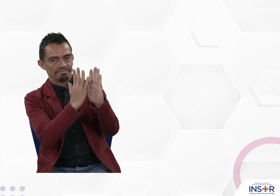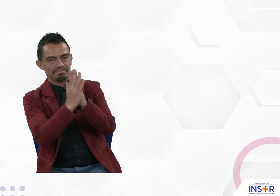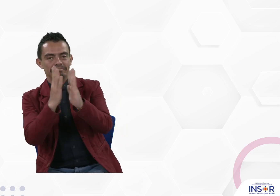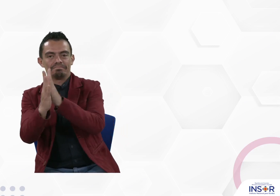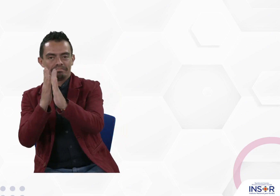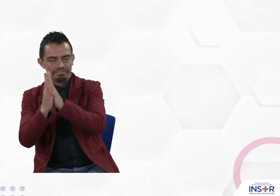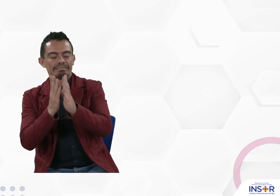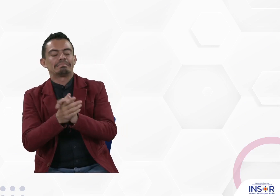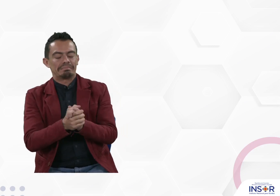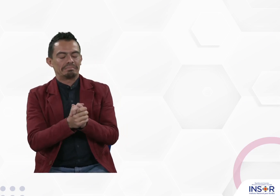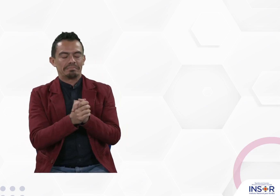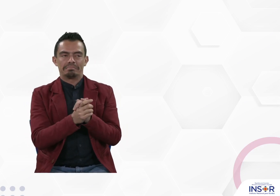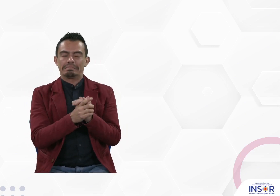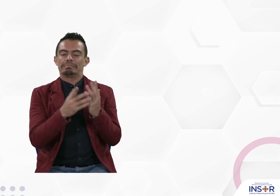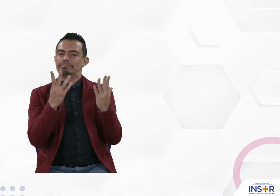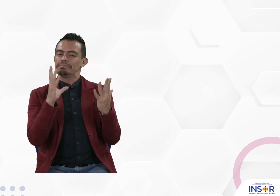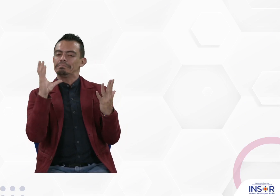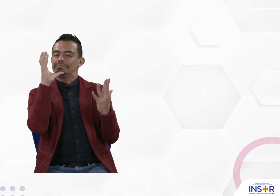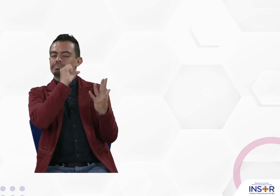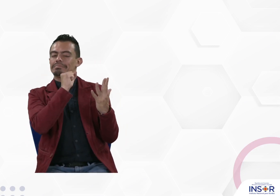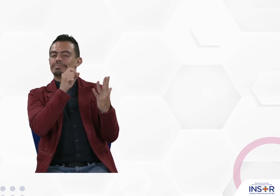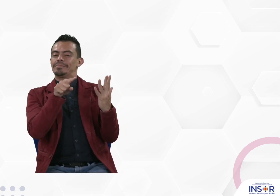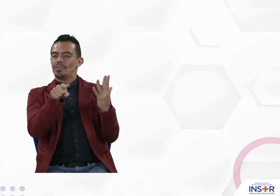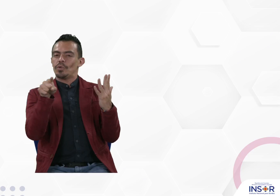Bien, mil gracias por sus respuestas.